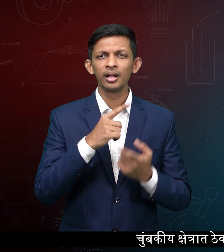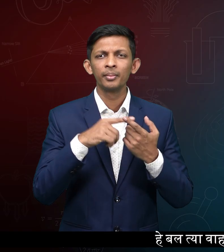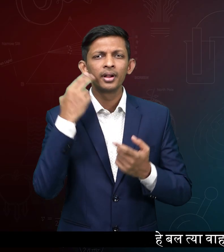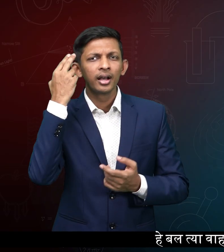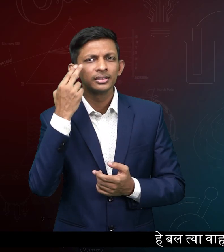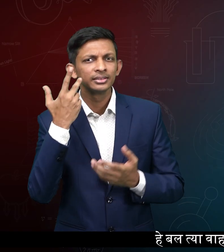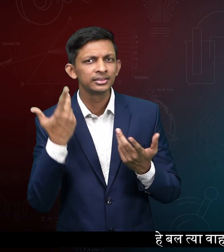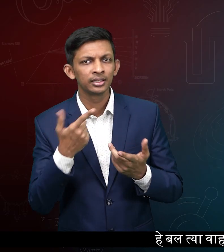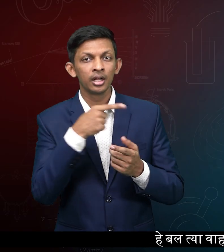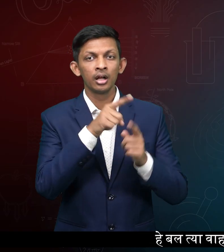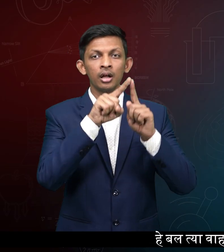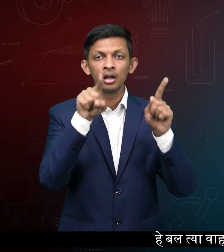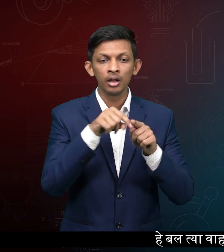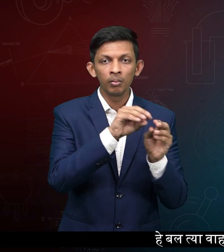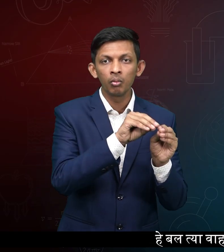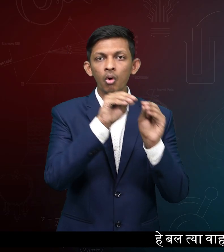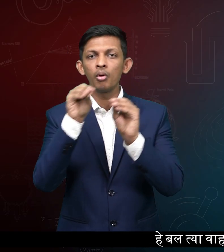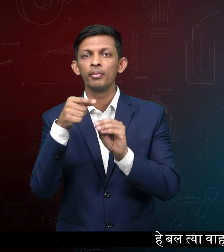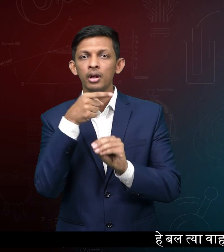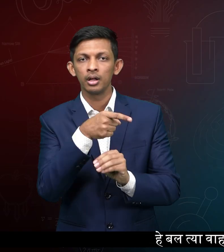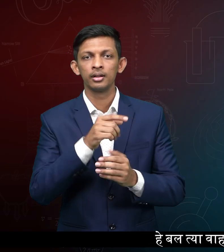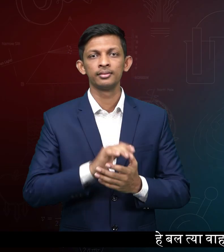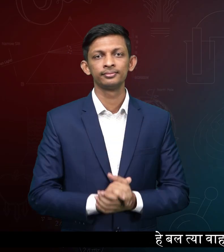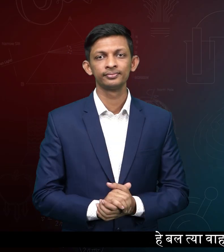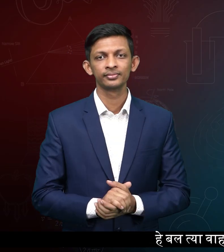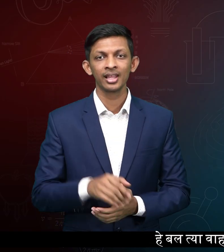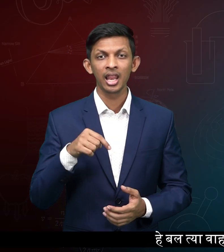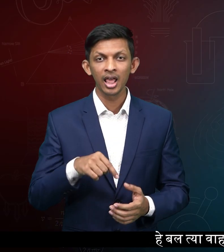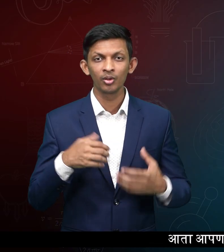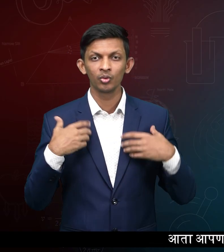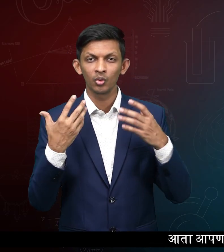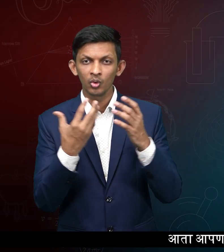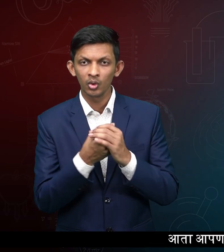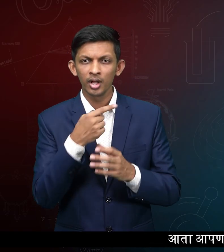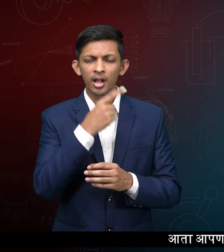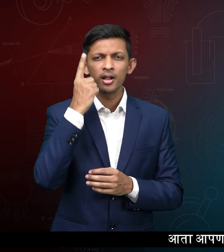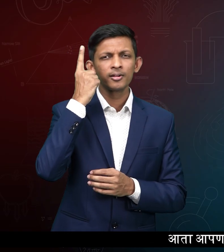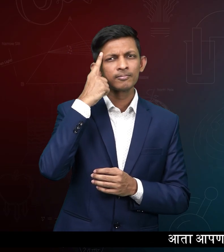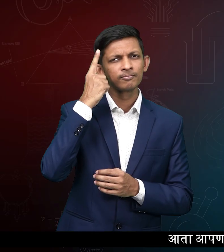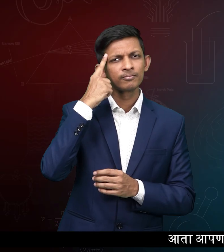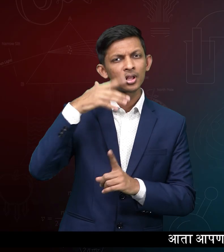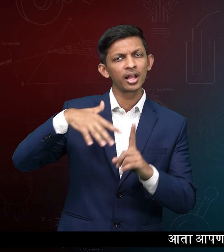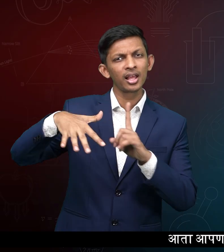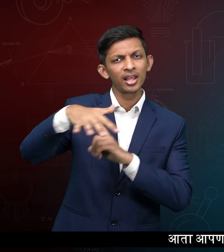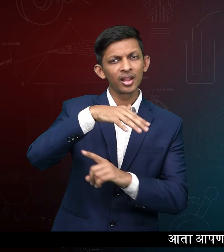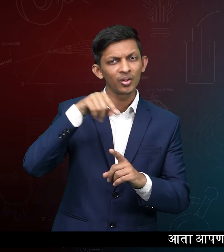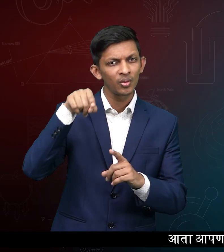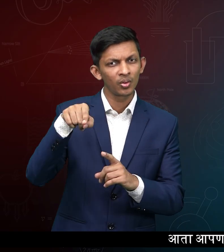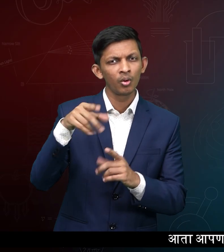हे बल त्या वाहकाला हलवण्यास कारणीभूत ठरते. आता आपण अशी परिस्थिती कल्पना करूया